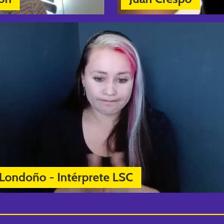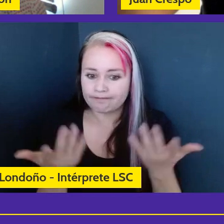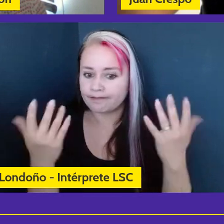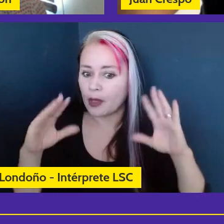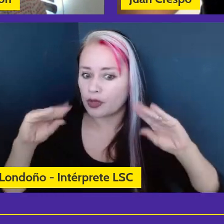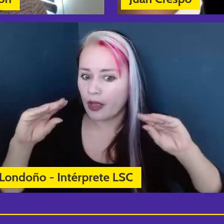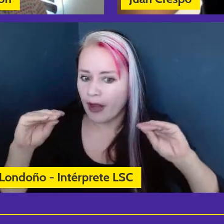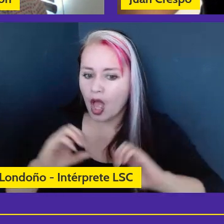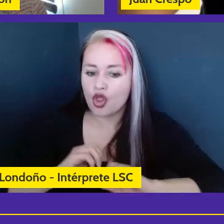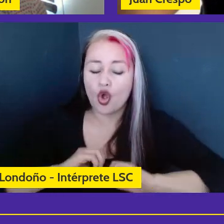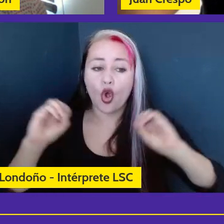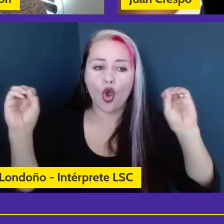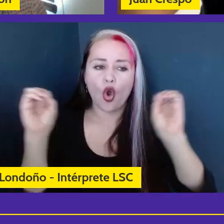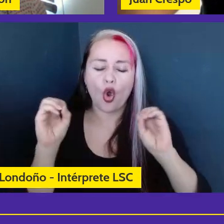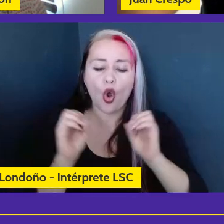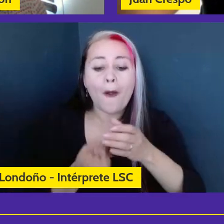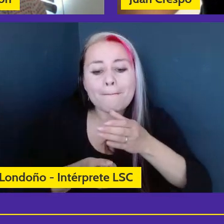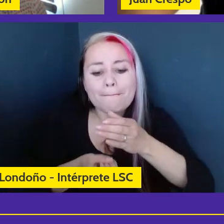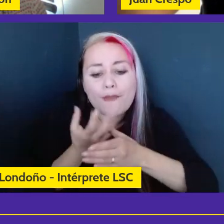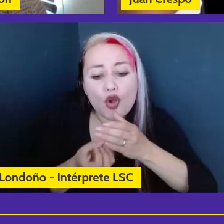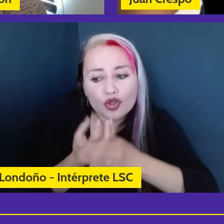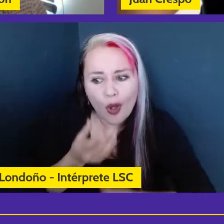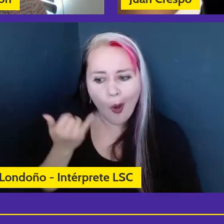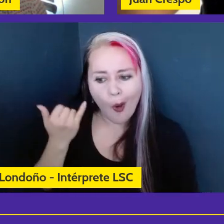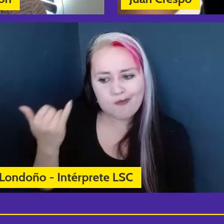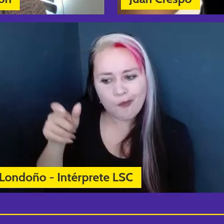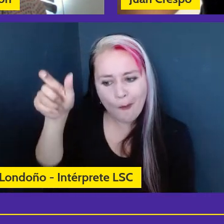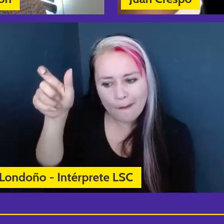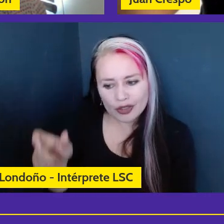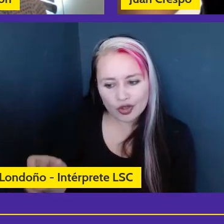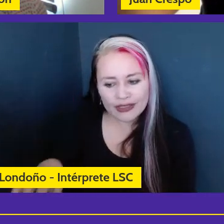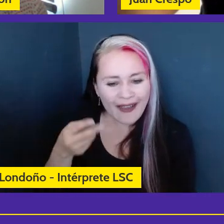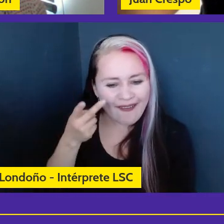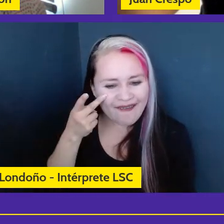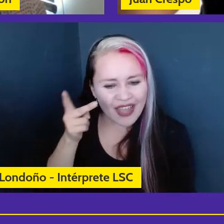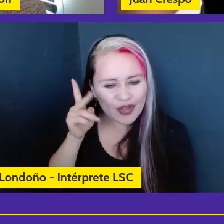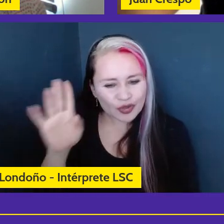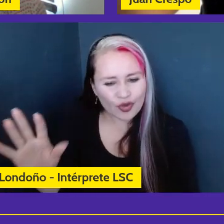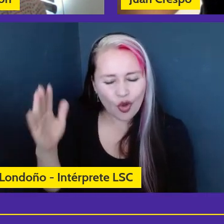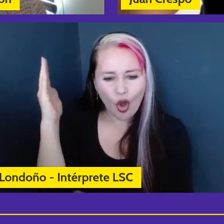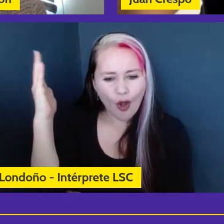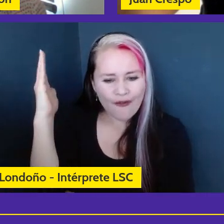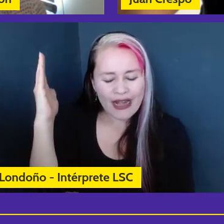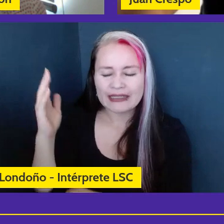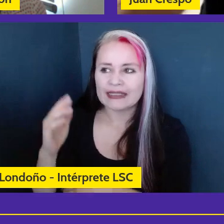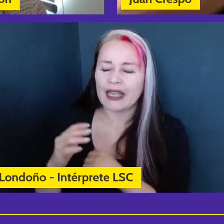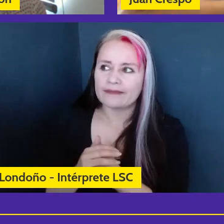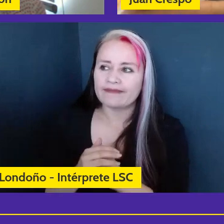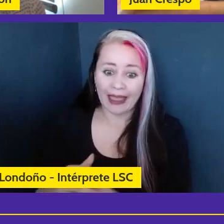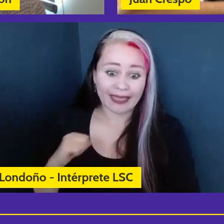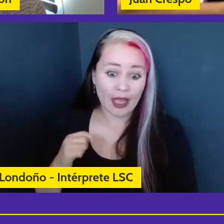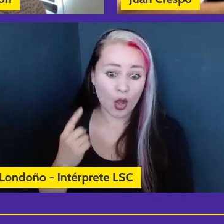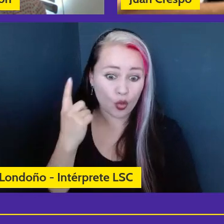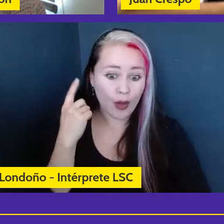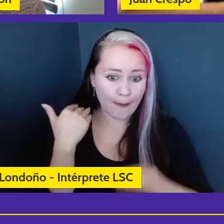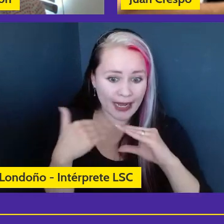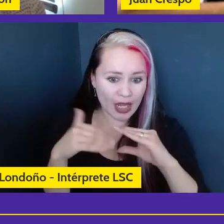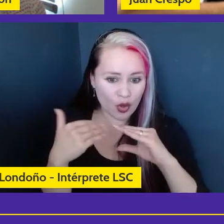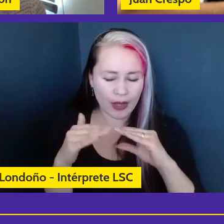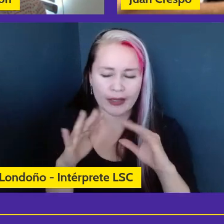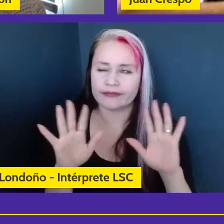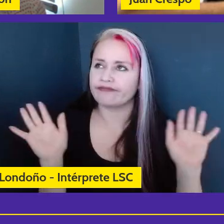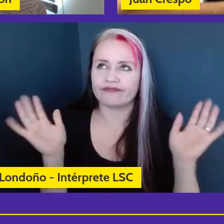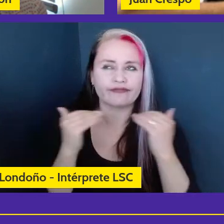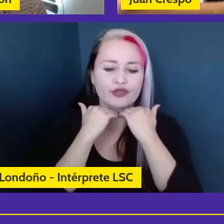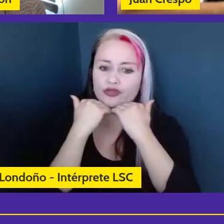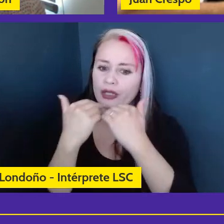hablándole, o hay algún productor en este momento viendo esta conferencia y tiene una película, digamos, de una